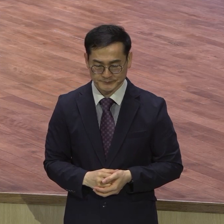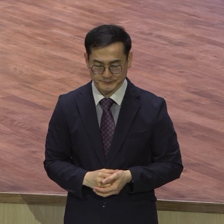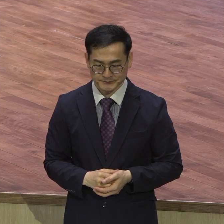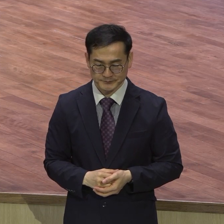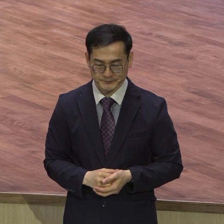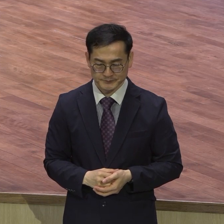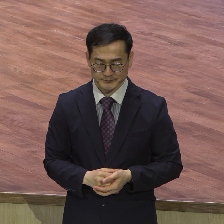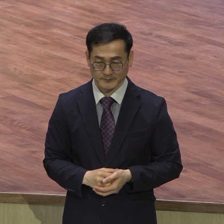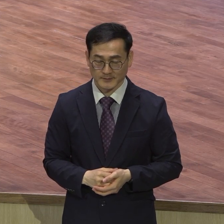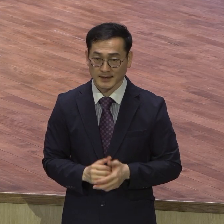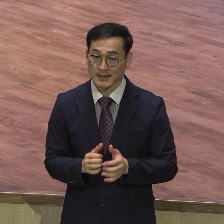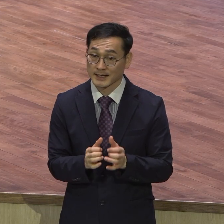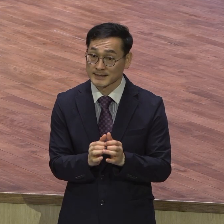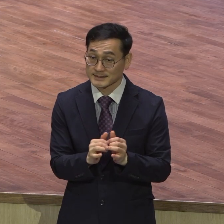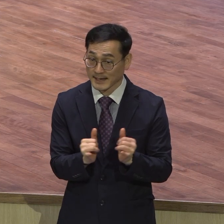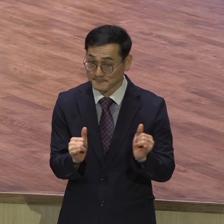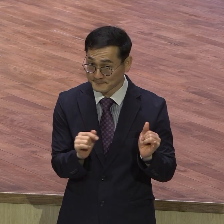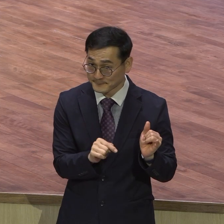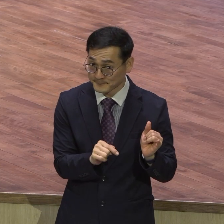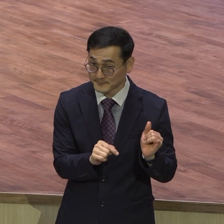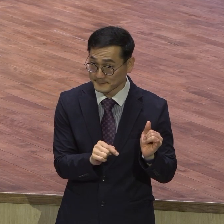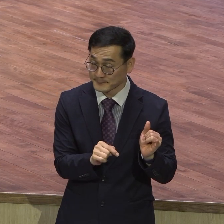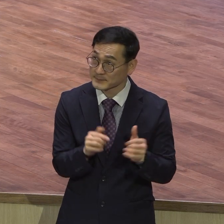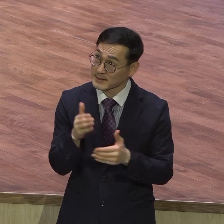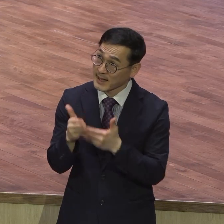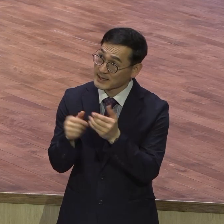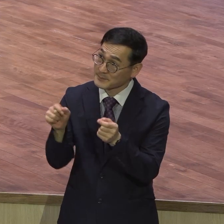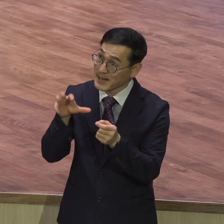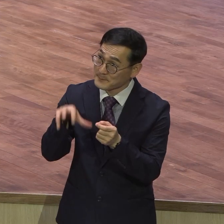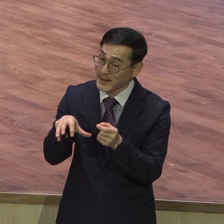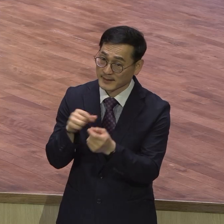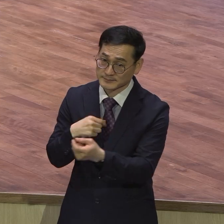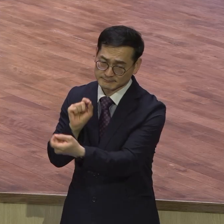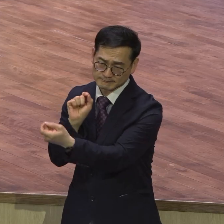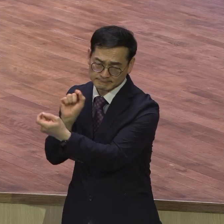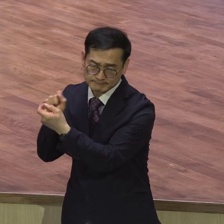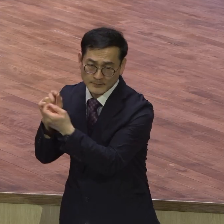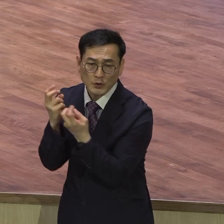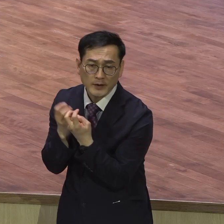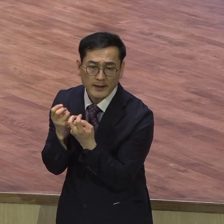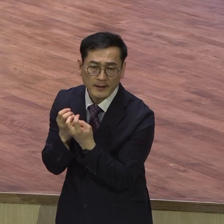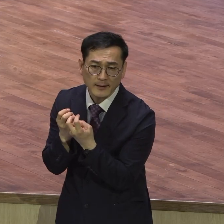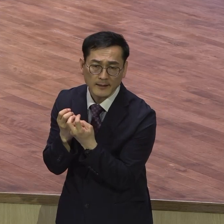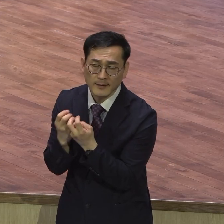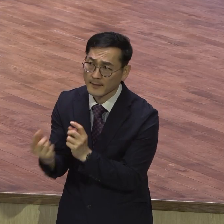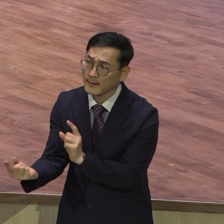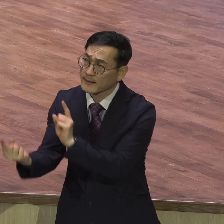인간이 어떻게 하나님 앞에 나아갈 수가 있는가 그 기록이 되어 있습니다.